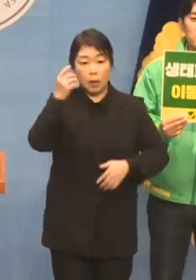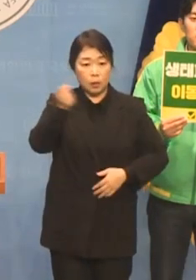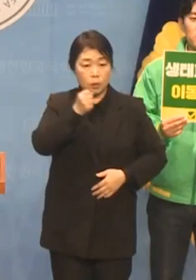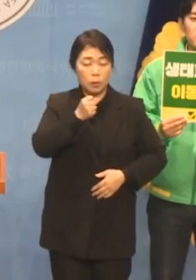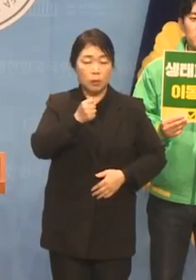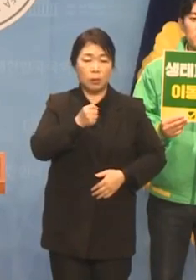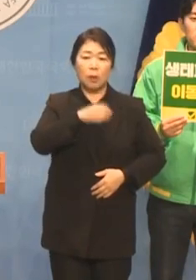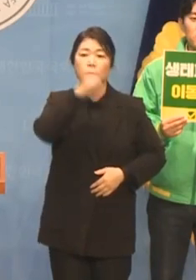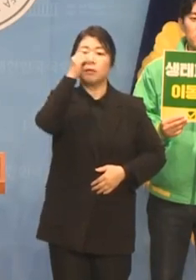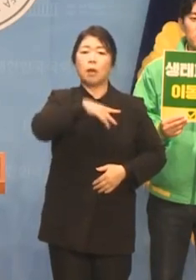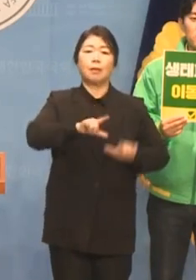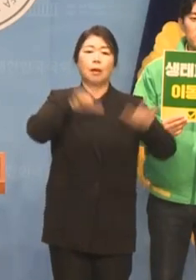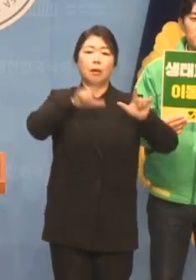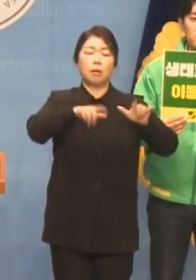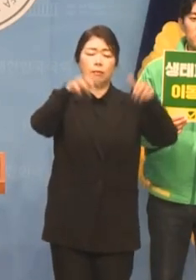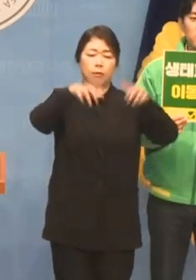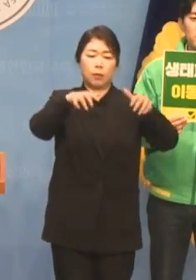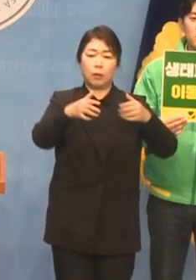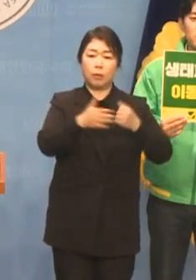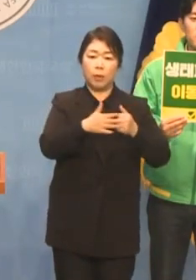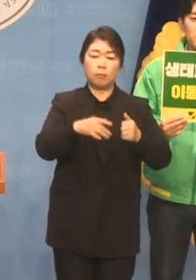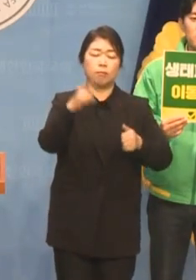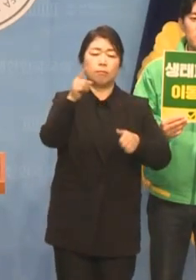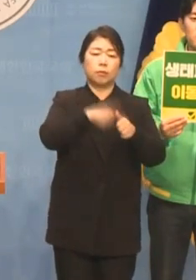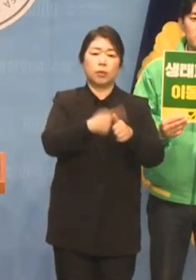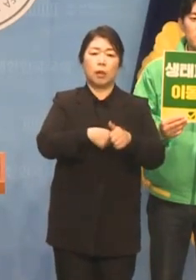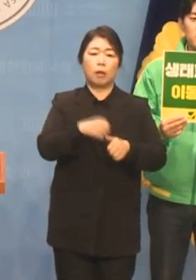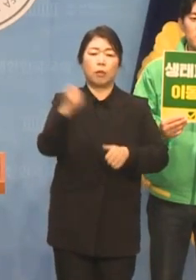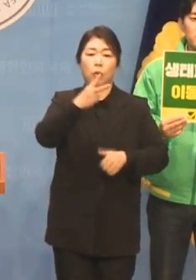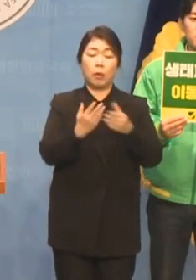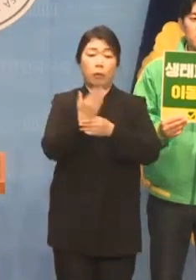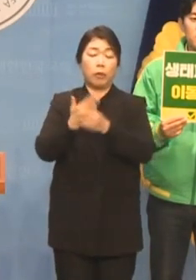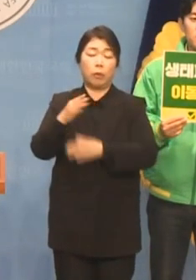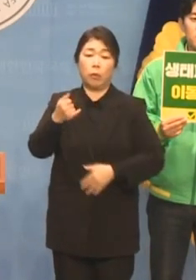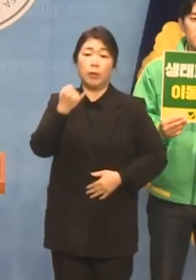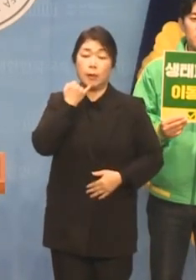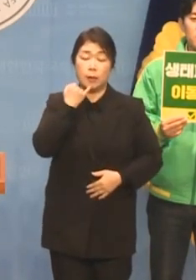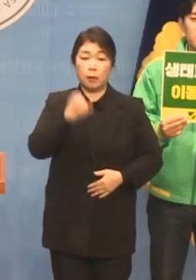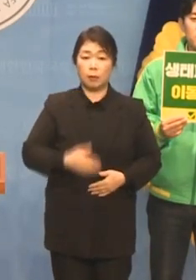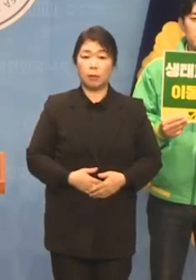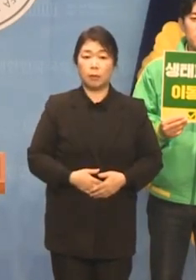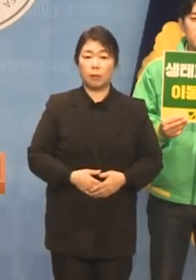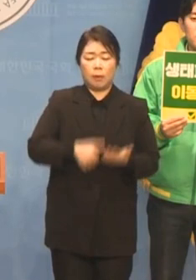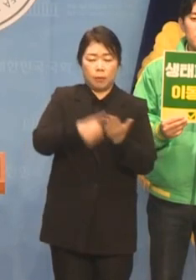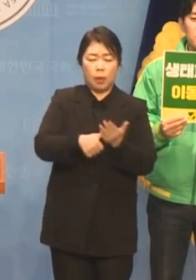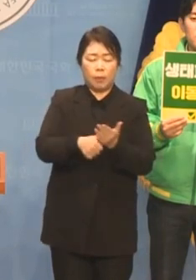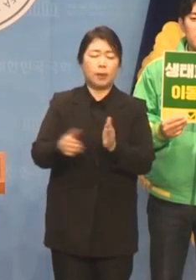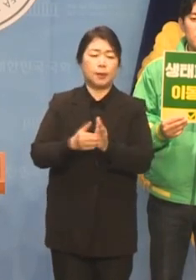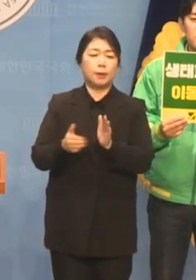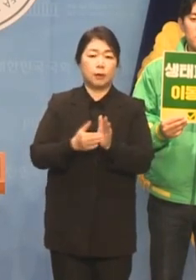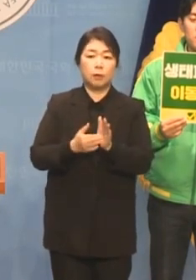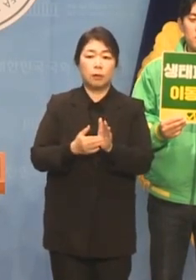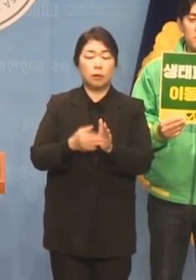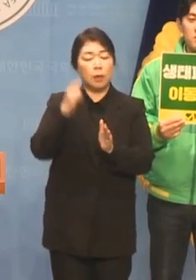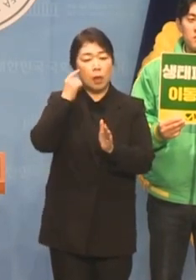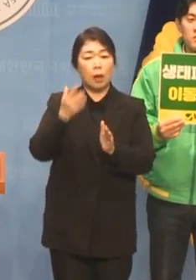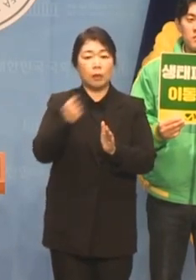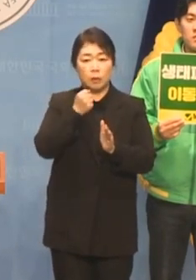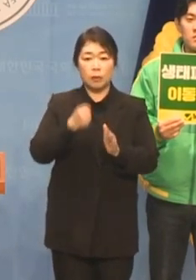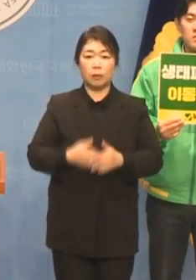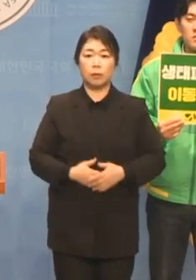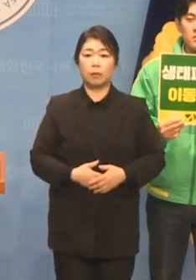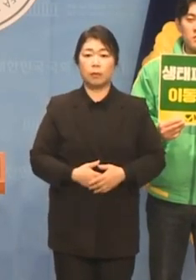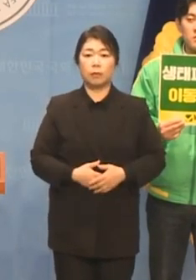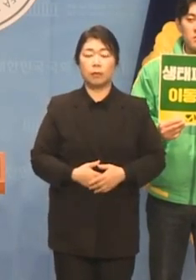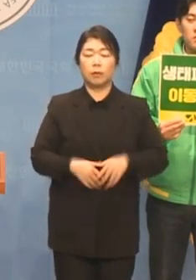기후 재난이 더 잦아도 상관없고 그저 표만 얻으면 그만이 라는 듯 내달리는